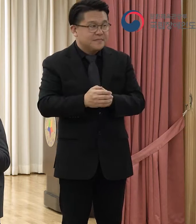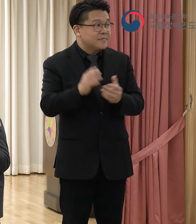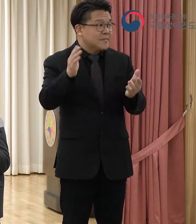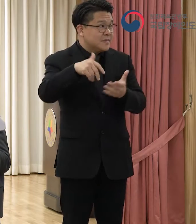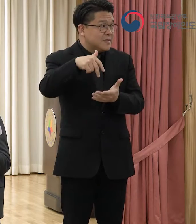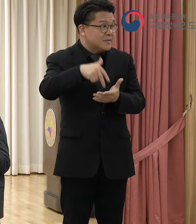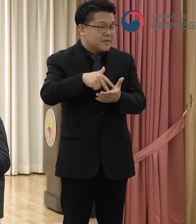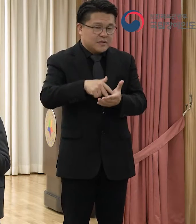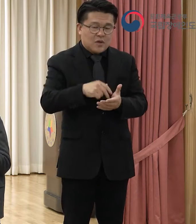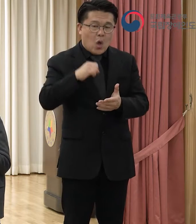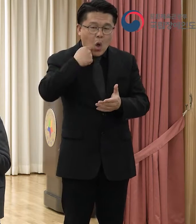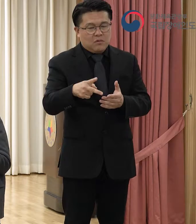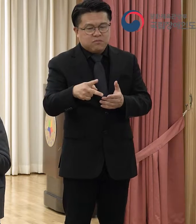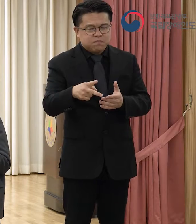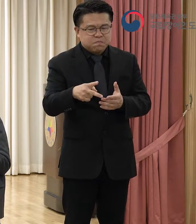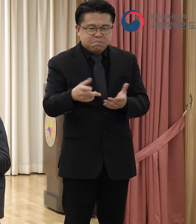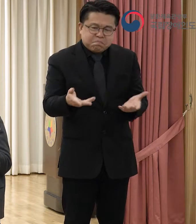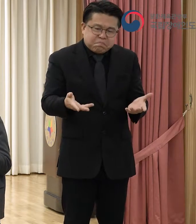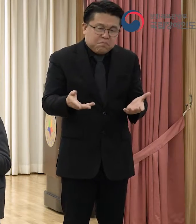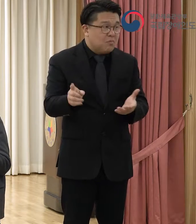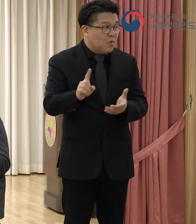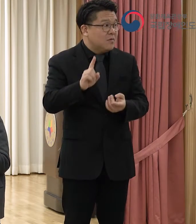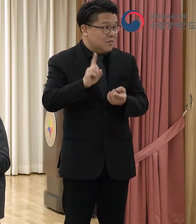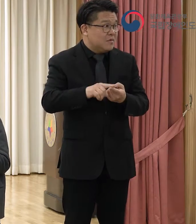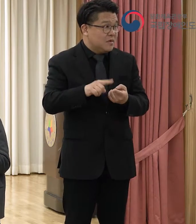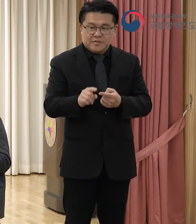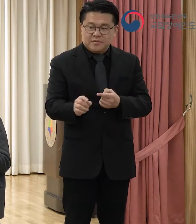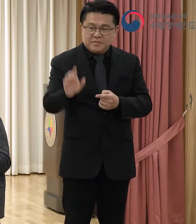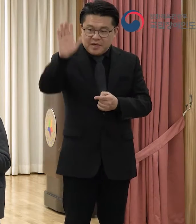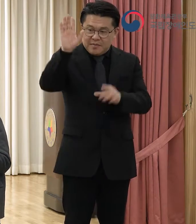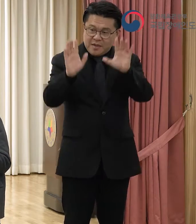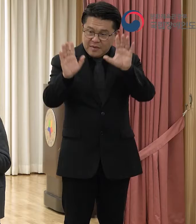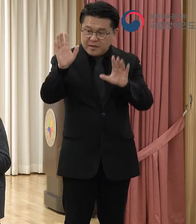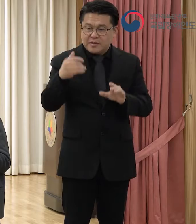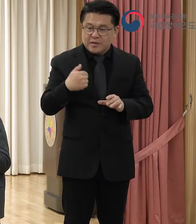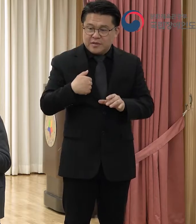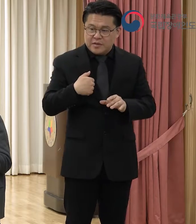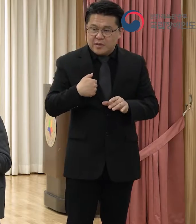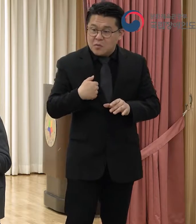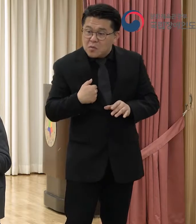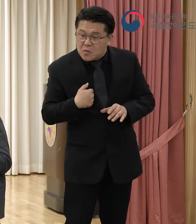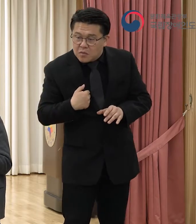보면 이제 어려워하는 부분이나 좀 이해가 안 되는 부분들이 있으면 제가 좀 더